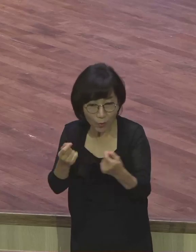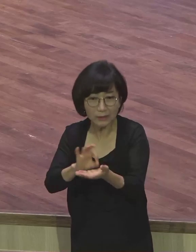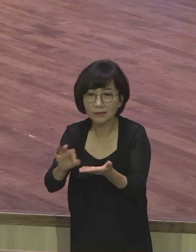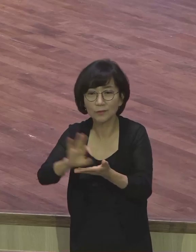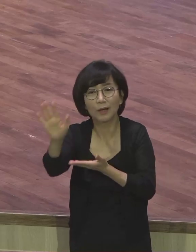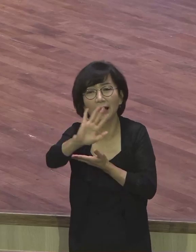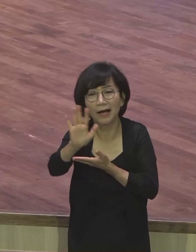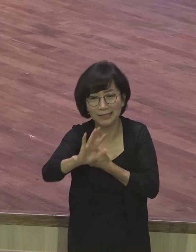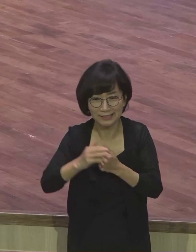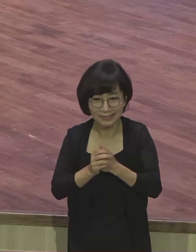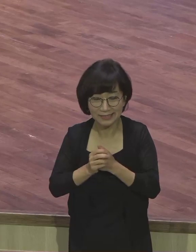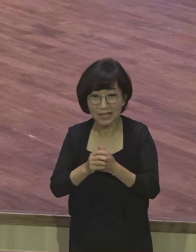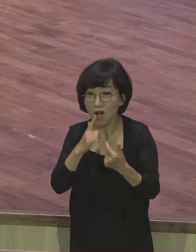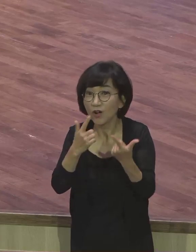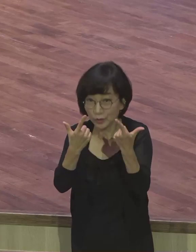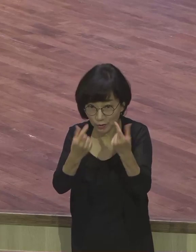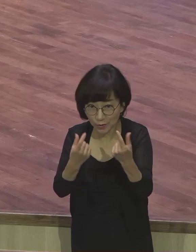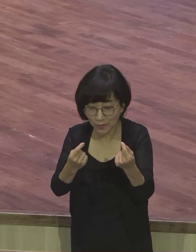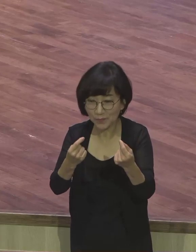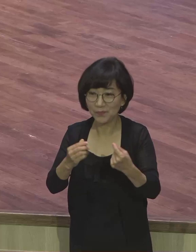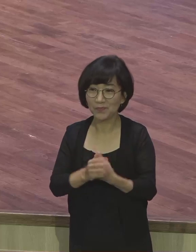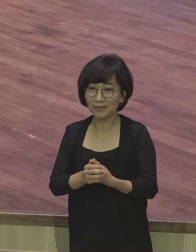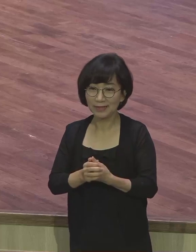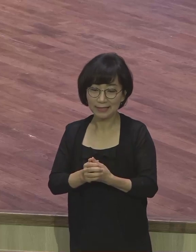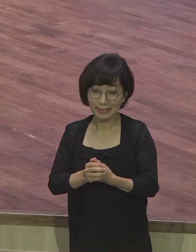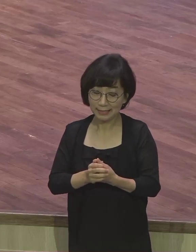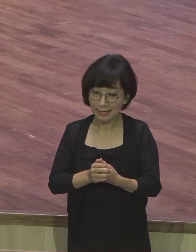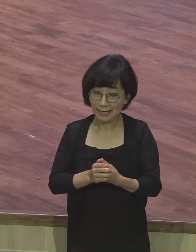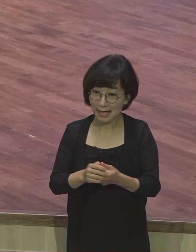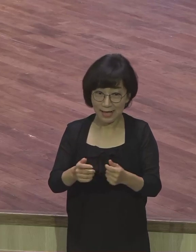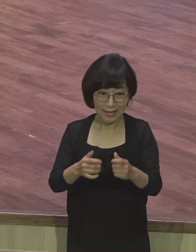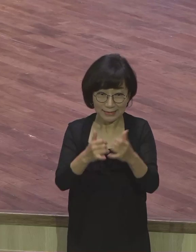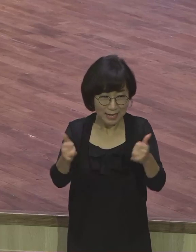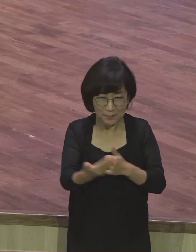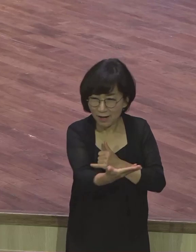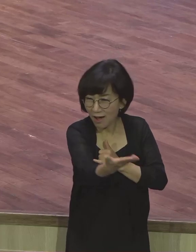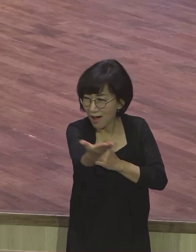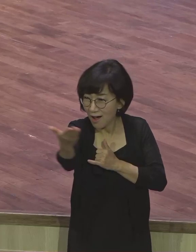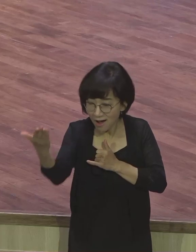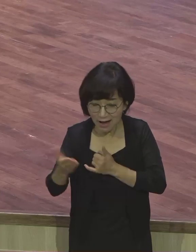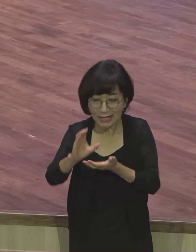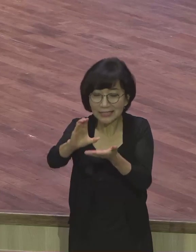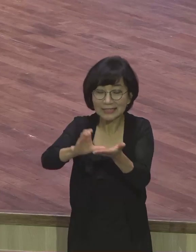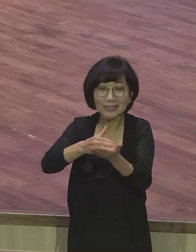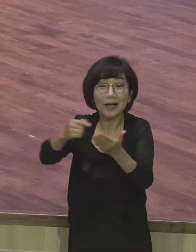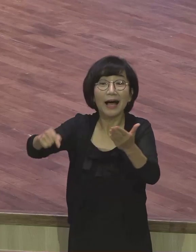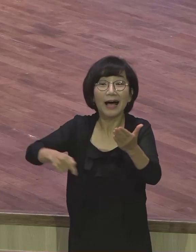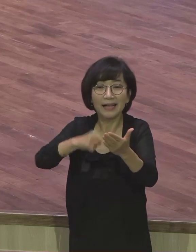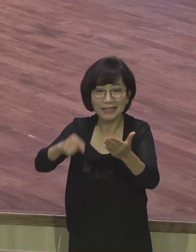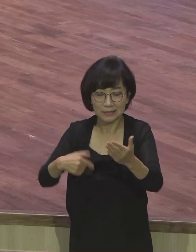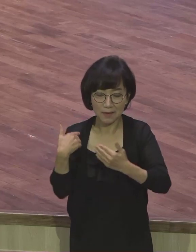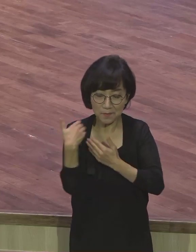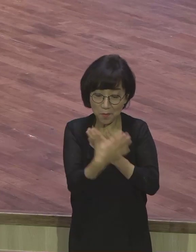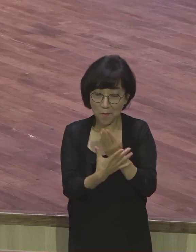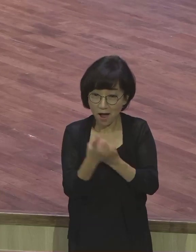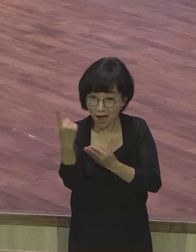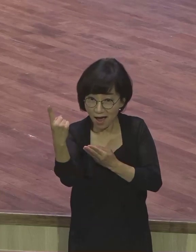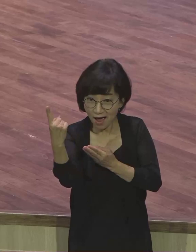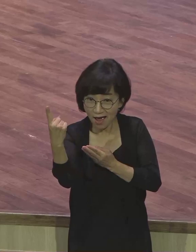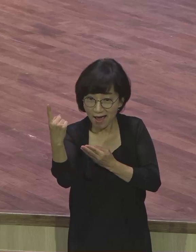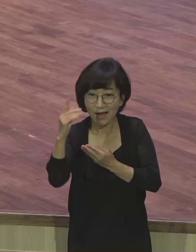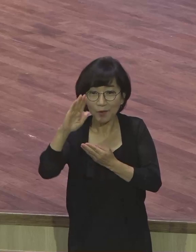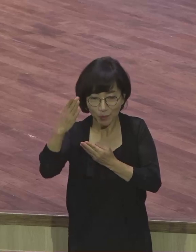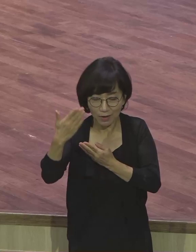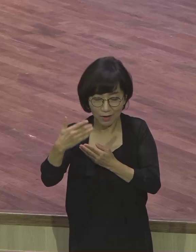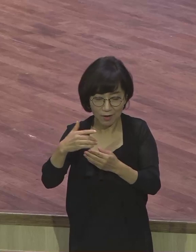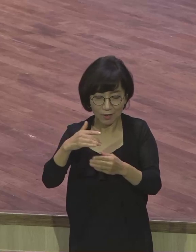것이 아니니 이와 같이 우리 많은 사람이 그리스도 안에서 한 몸이 되어 서로 지체가